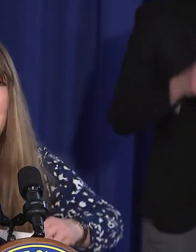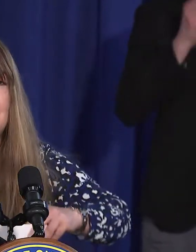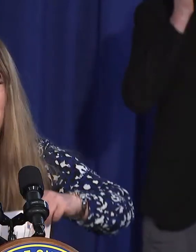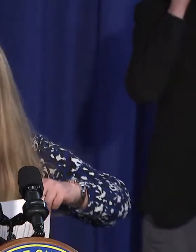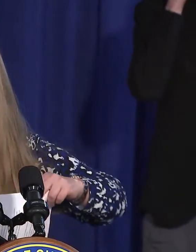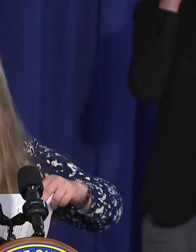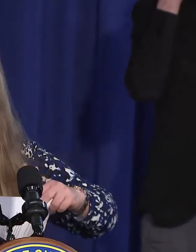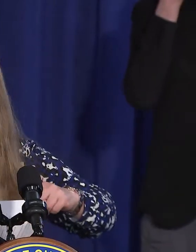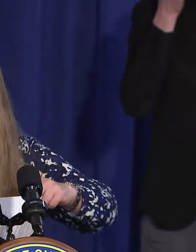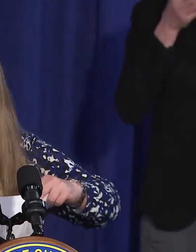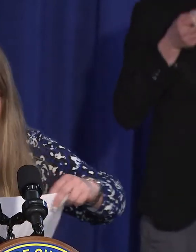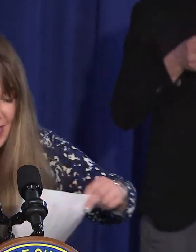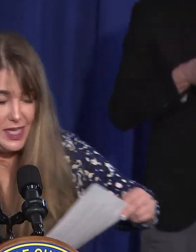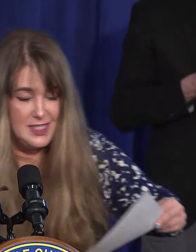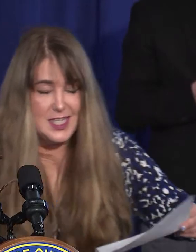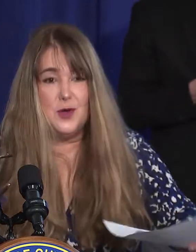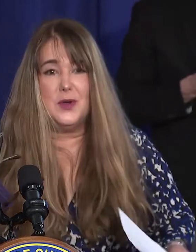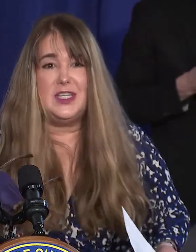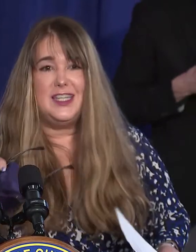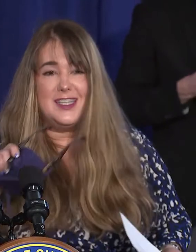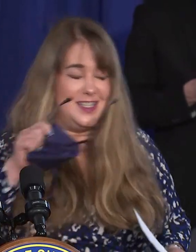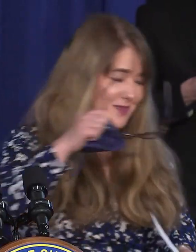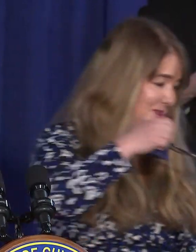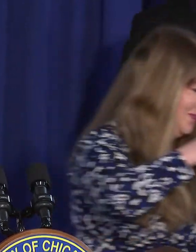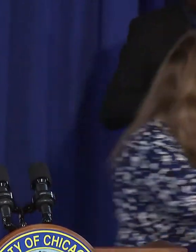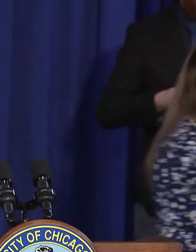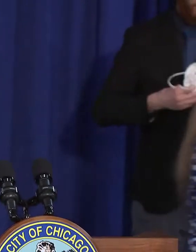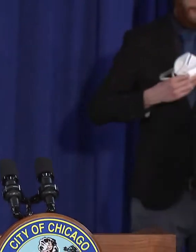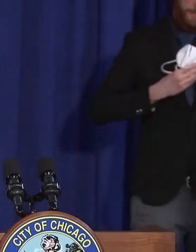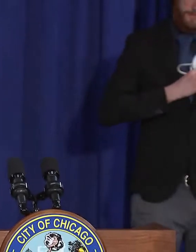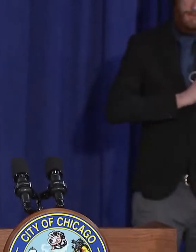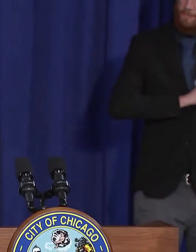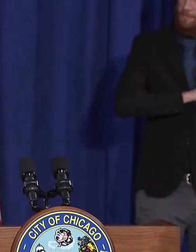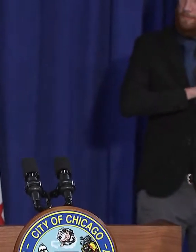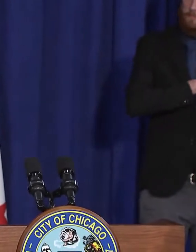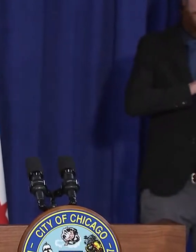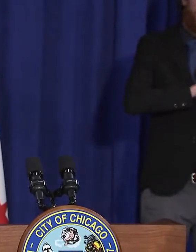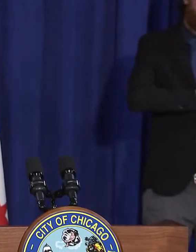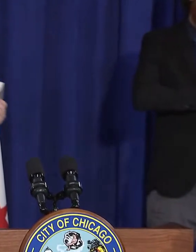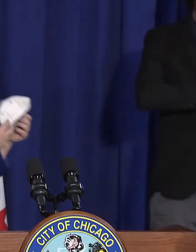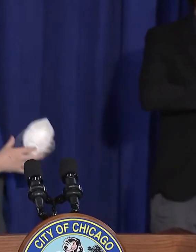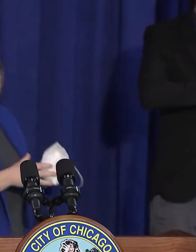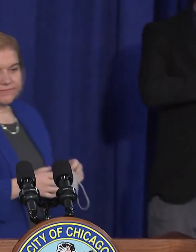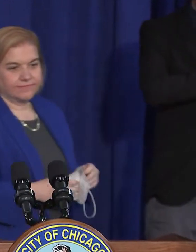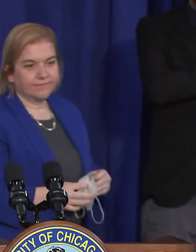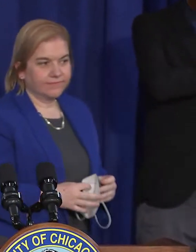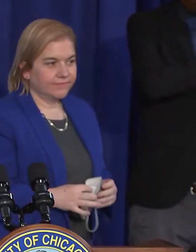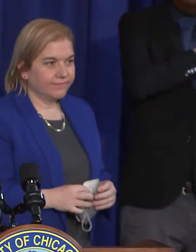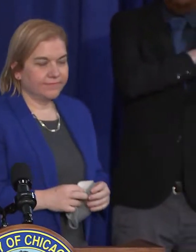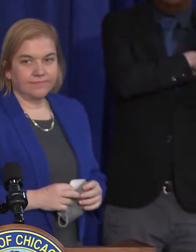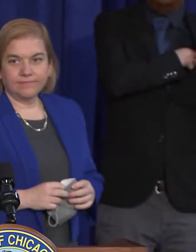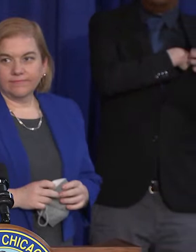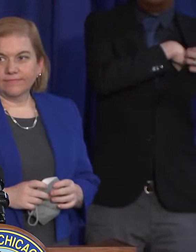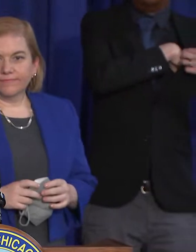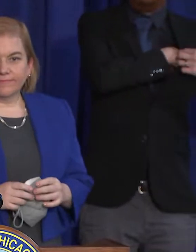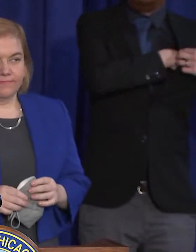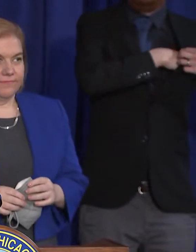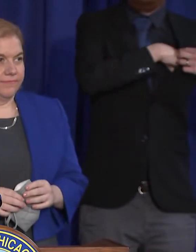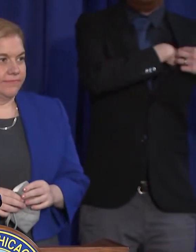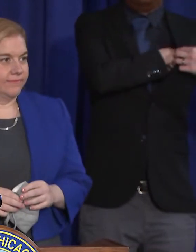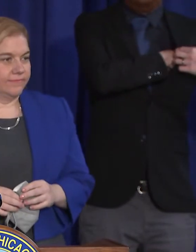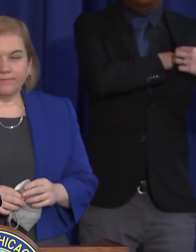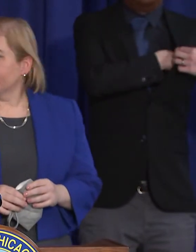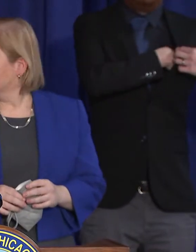Now I give the mic back to Dr. Arwady and CEO Martinez. Thank you. We've got a mic on either side here. If you have questions, if you can please